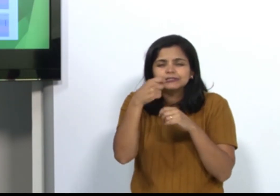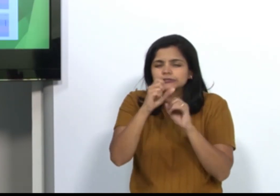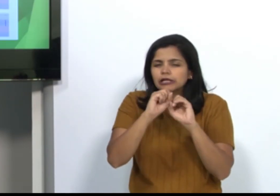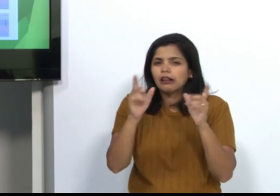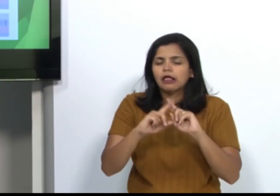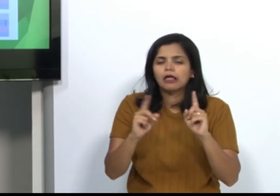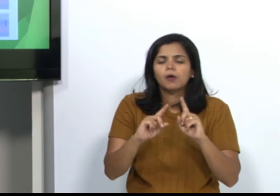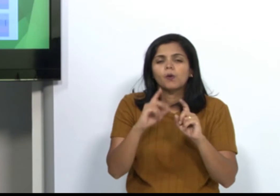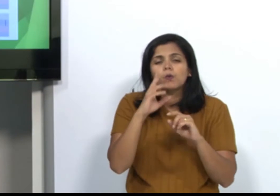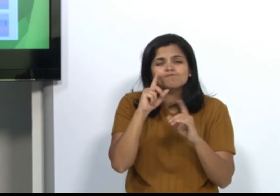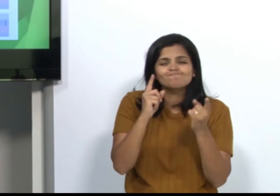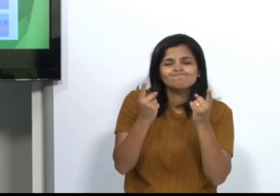então você usa